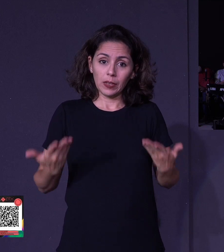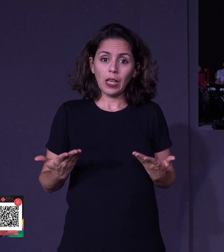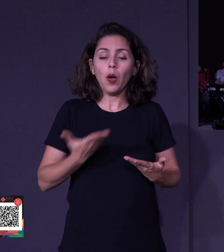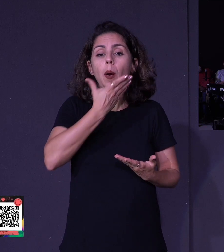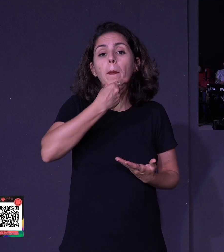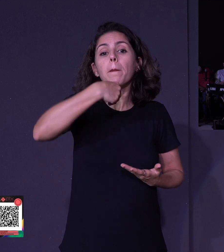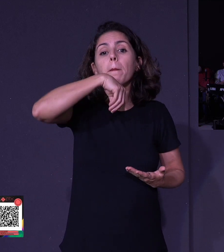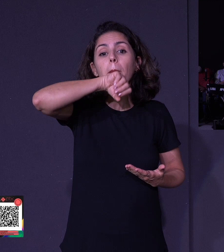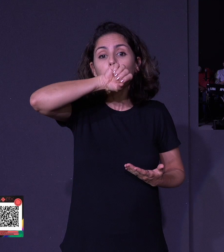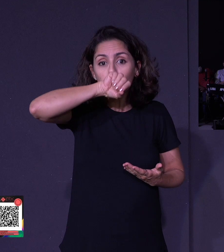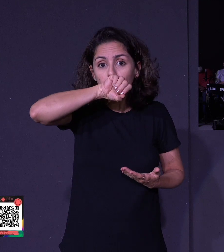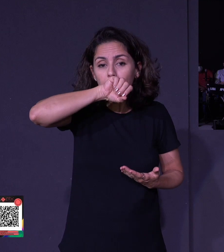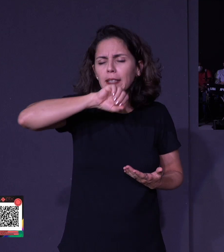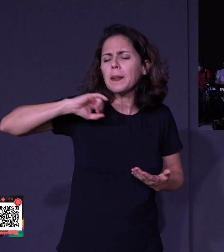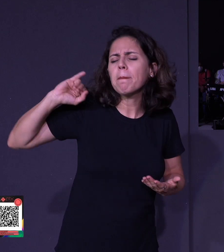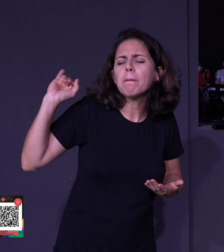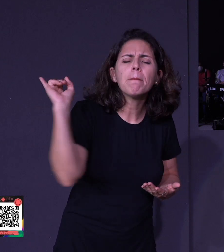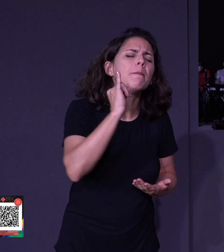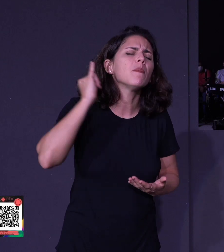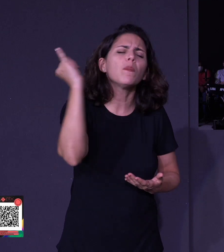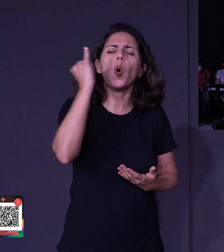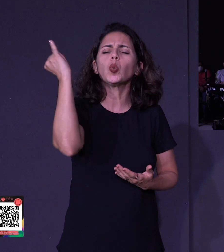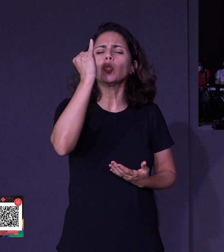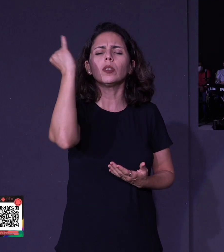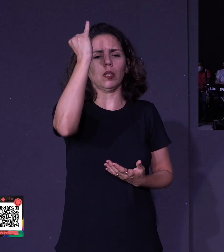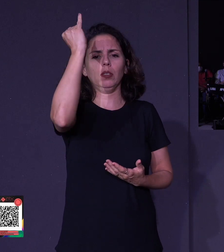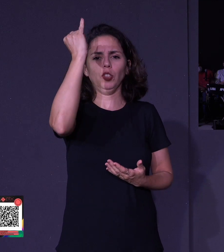na definição da feminilidade da menina.